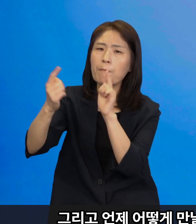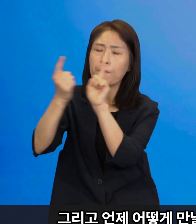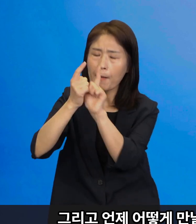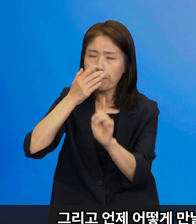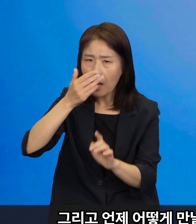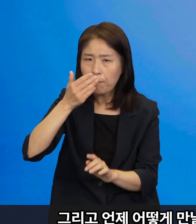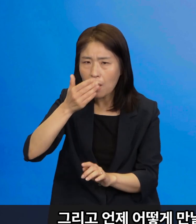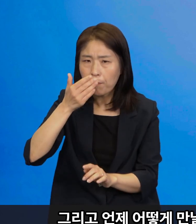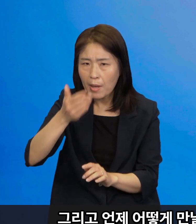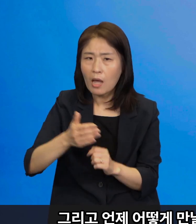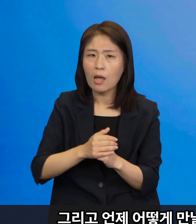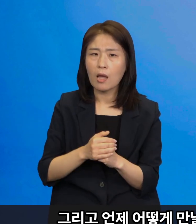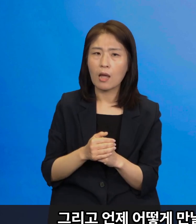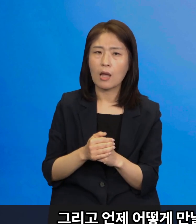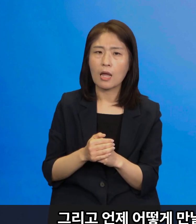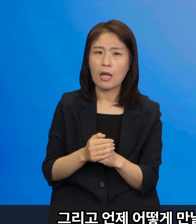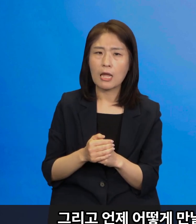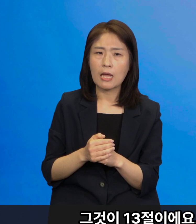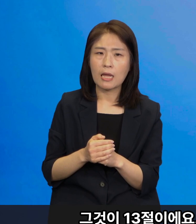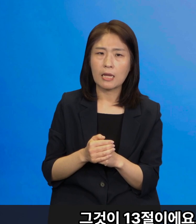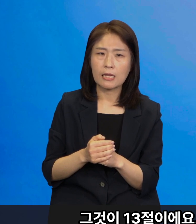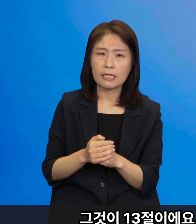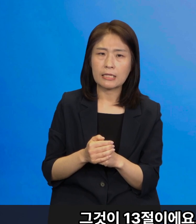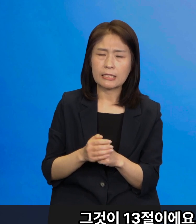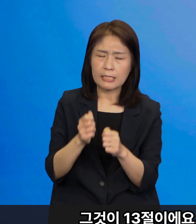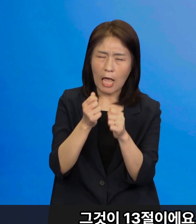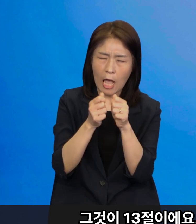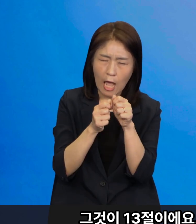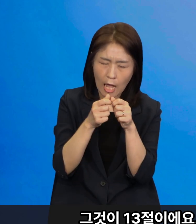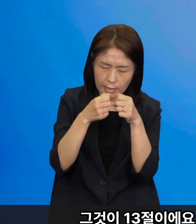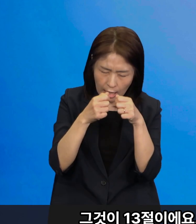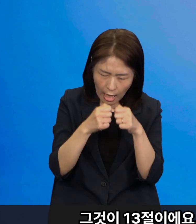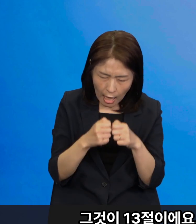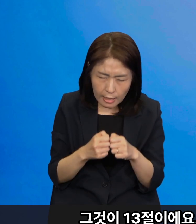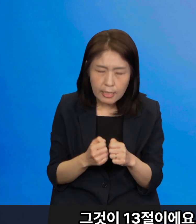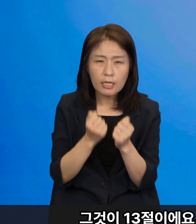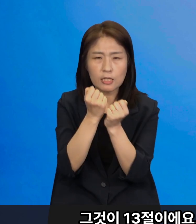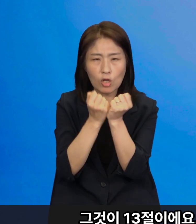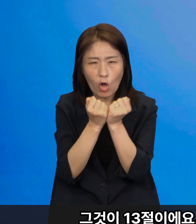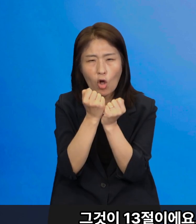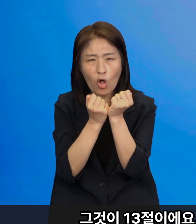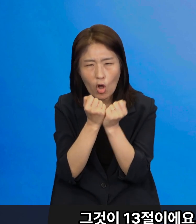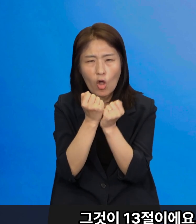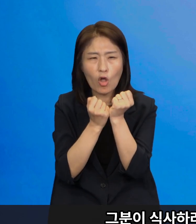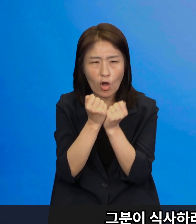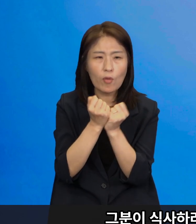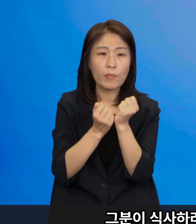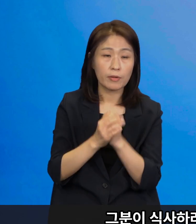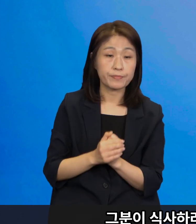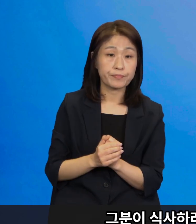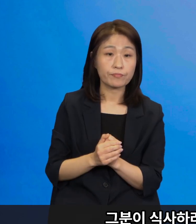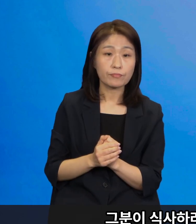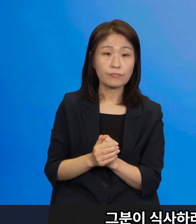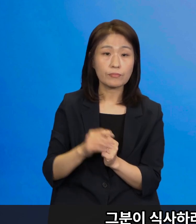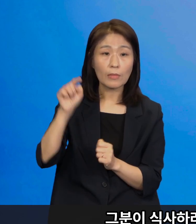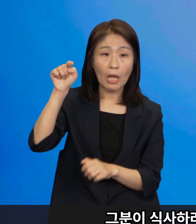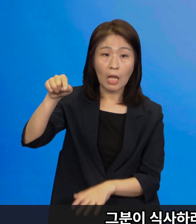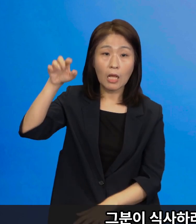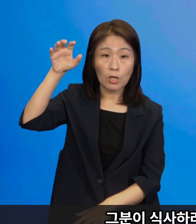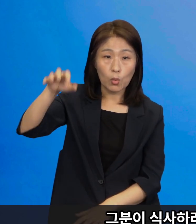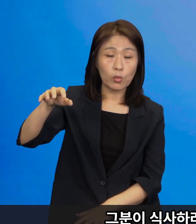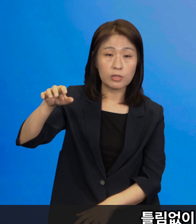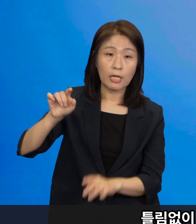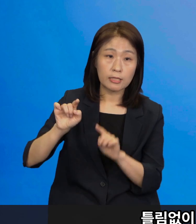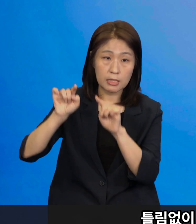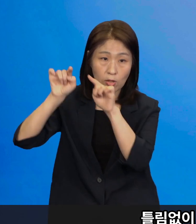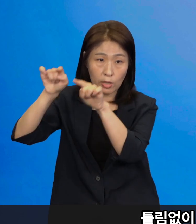언제 어떻게 만날 수 있는지를 상세히 설명해 줍니다. 그것이 13절이에요. 두 분께서 성읍으로 돌아가시면 그분이 식사하러 산당으로